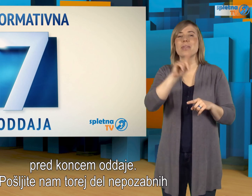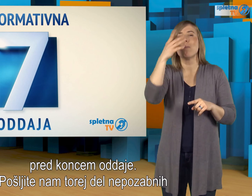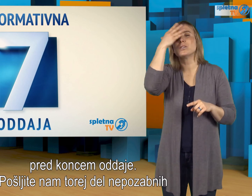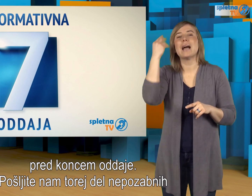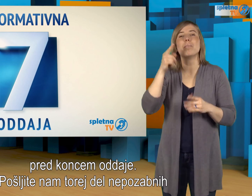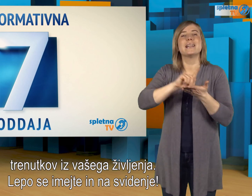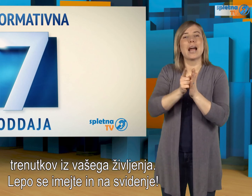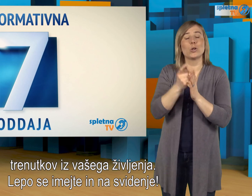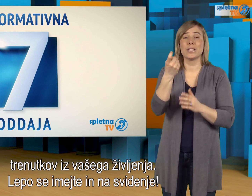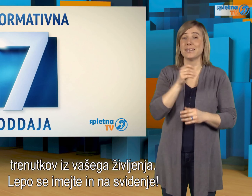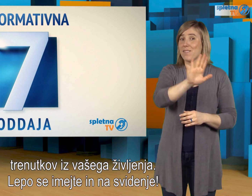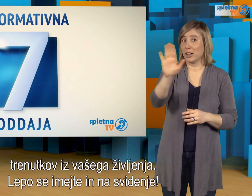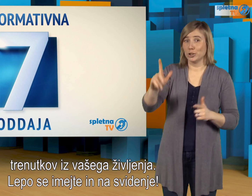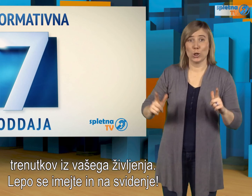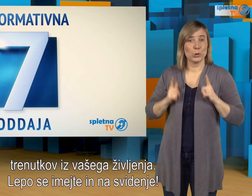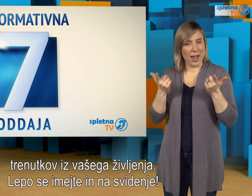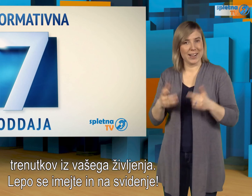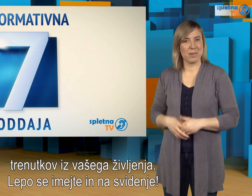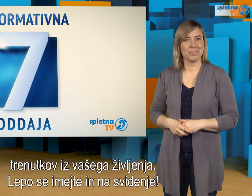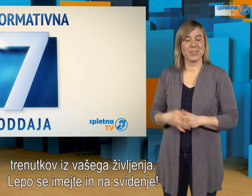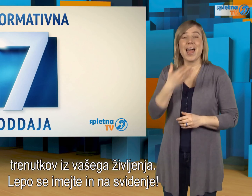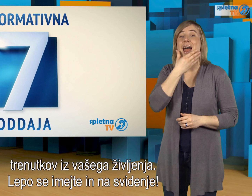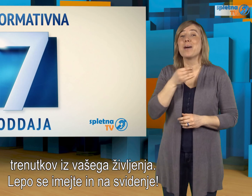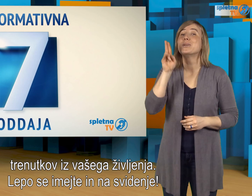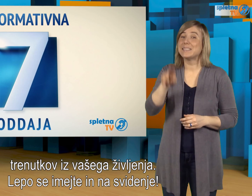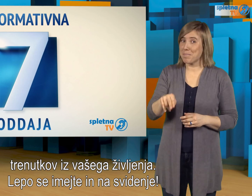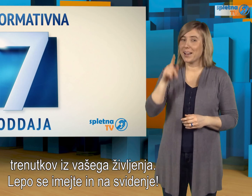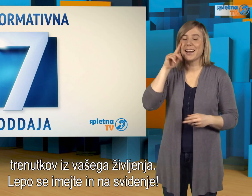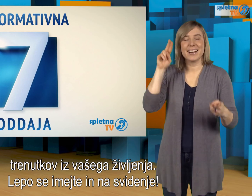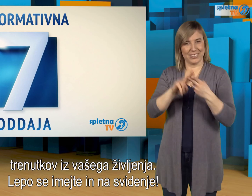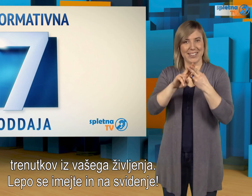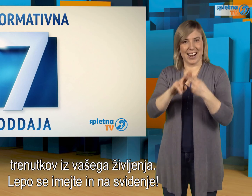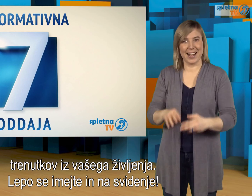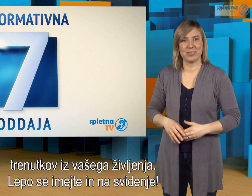nepozabnih trenutkov iz vašega življenja. Lepo se imejte in nasvidenje.